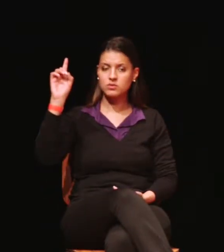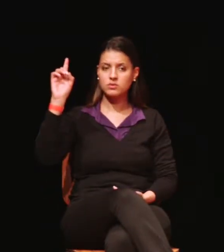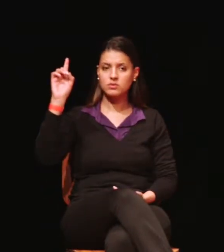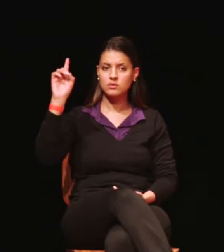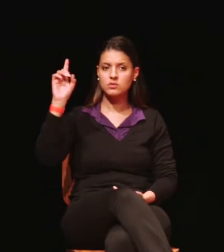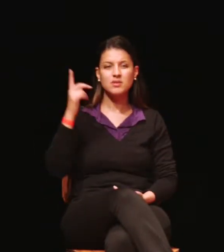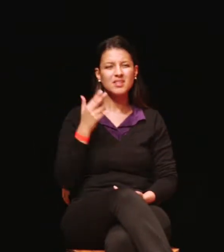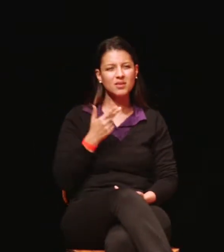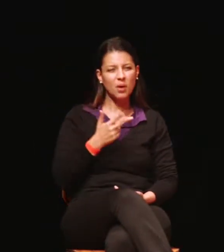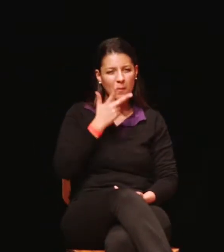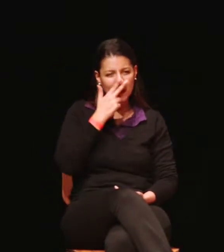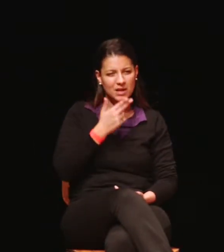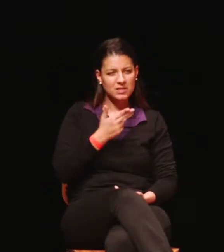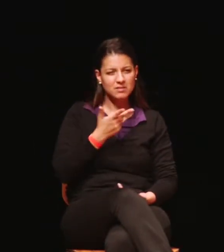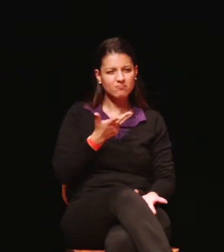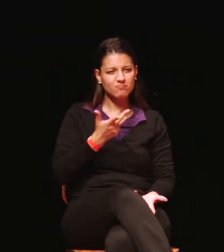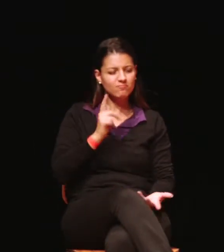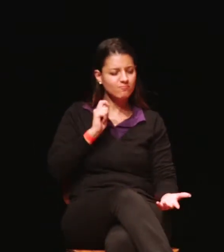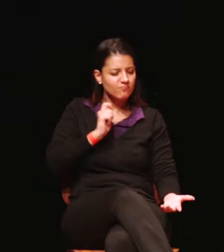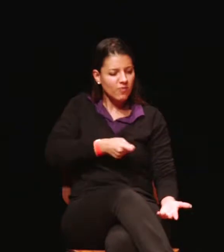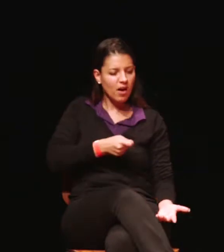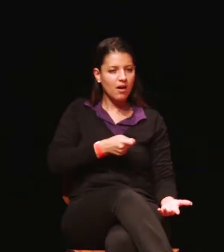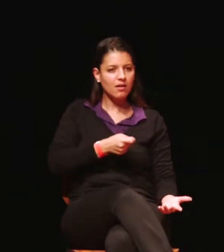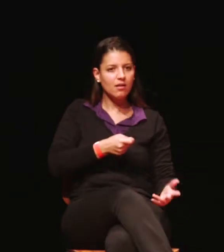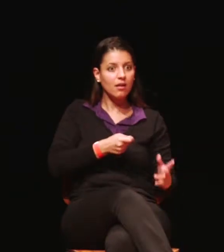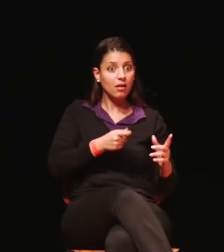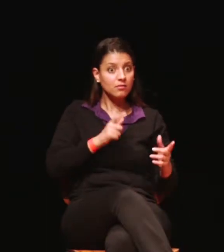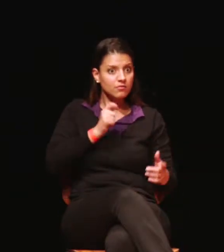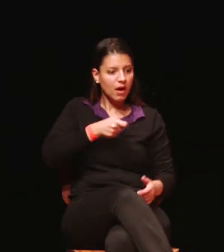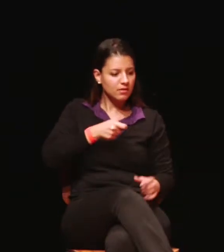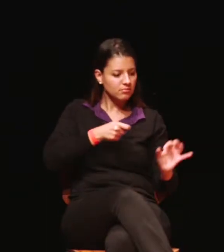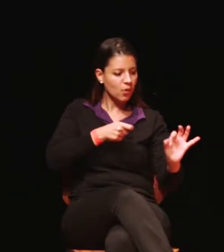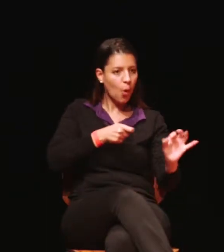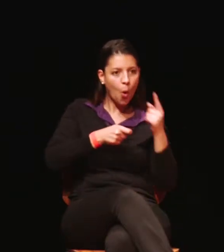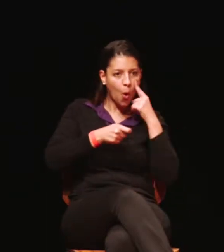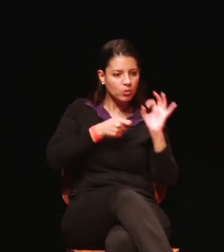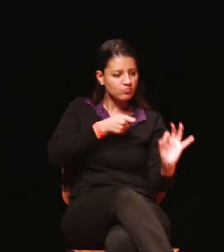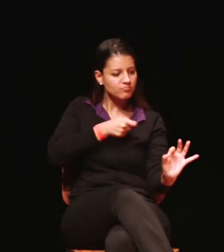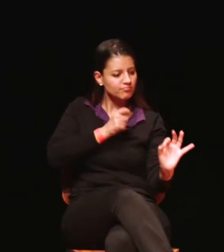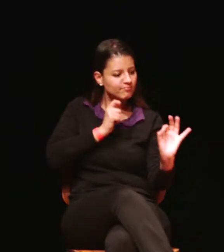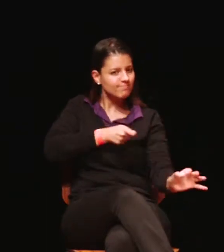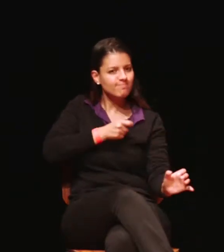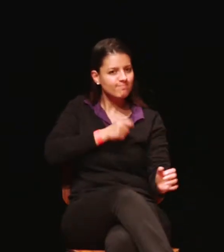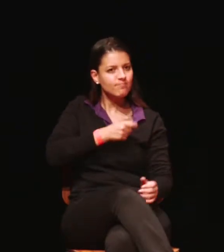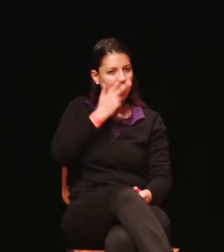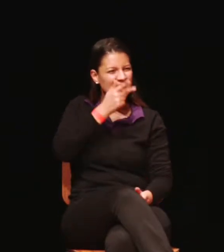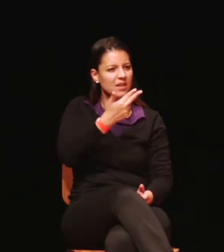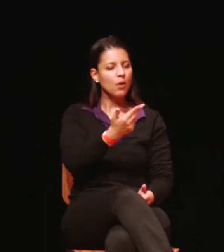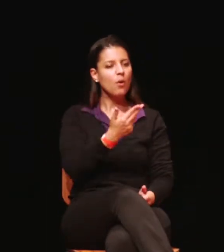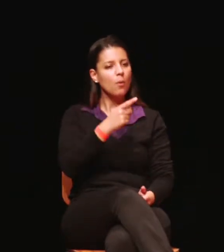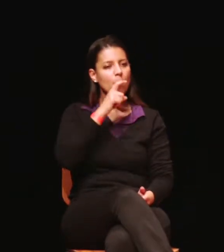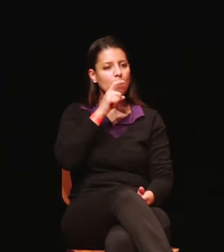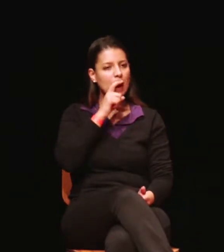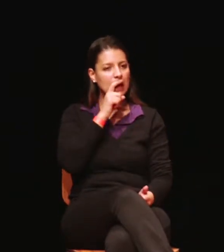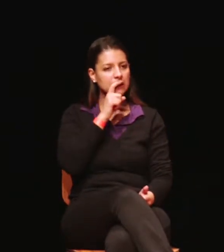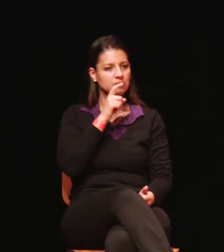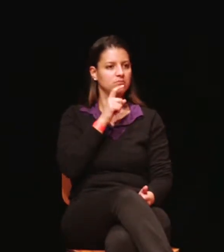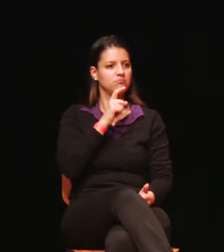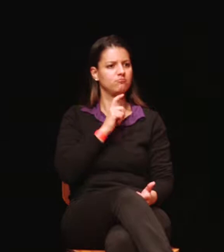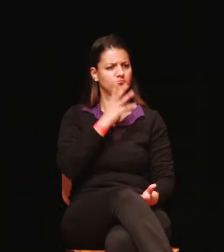vara com um olho, projetando na figura divina a imagem do severo pai de família.